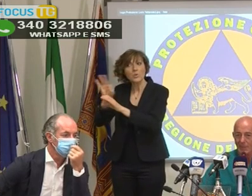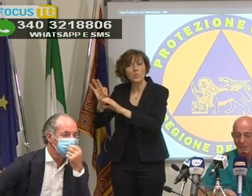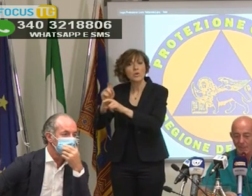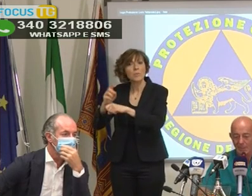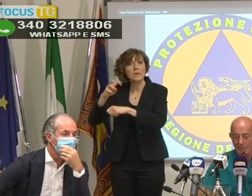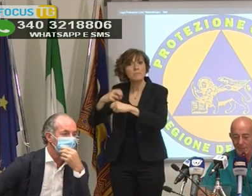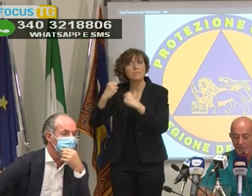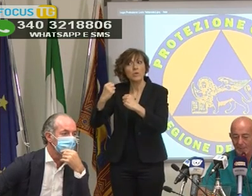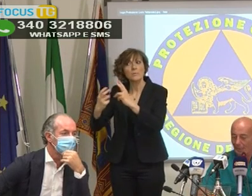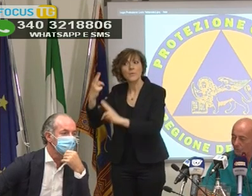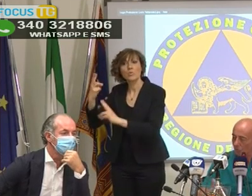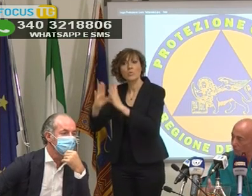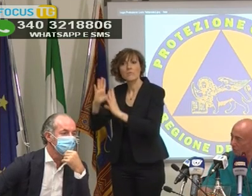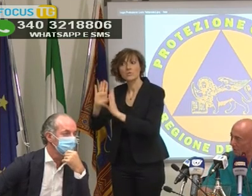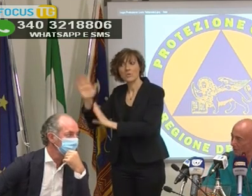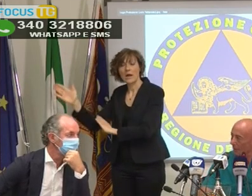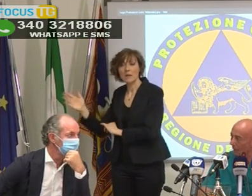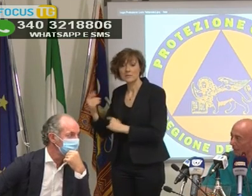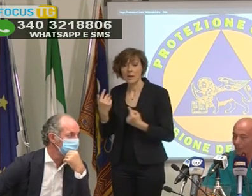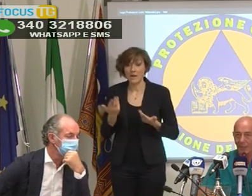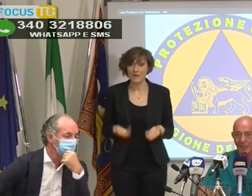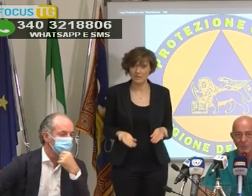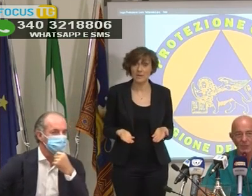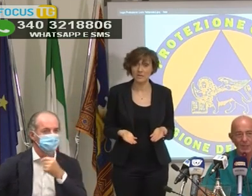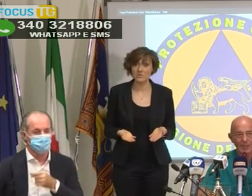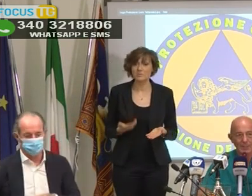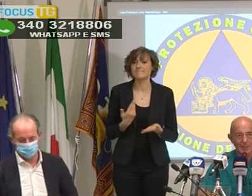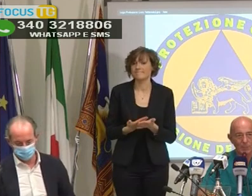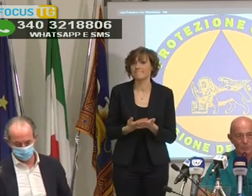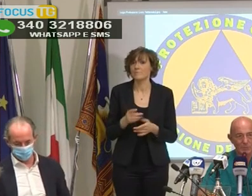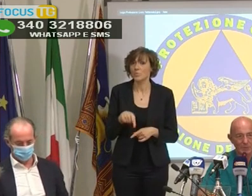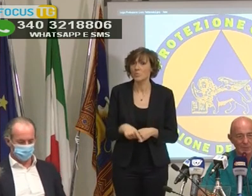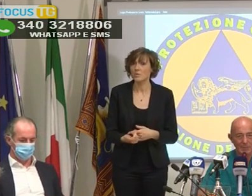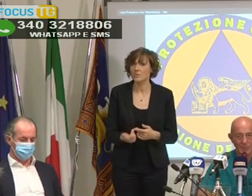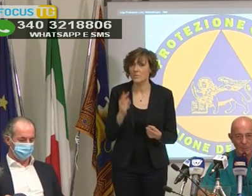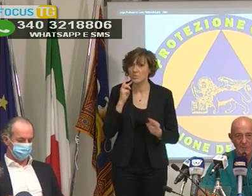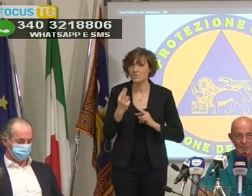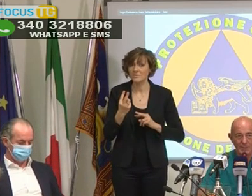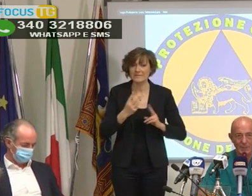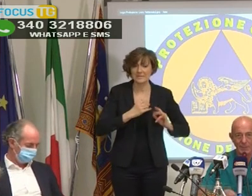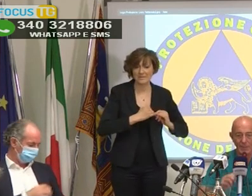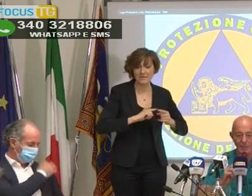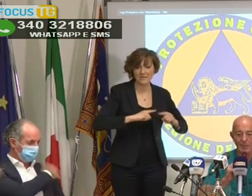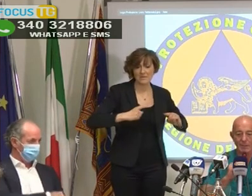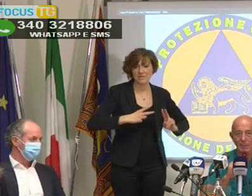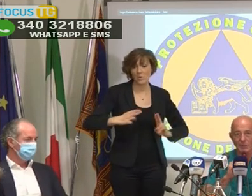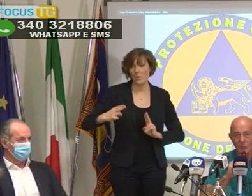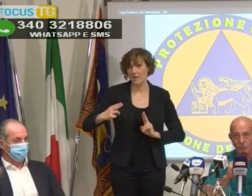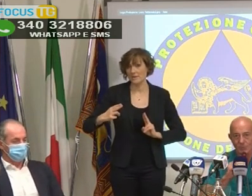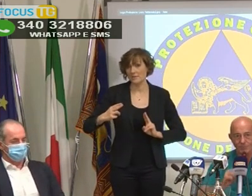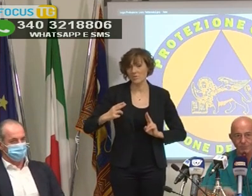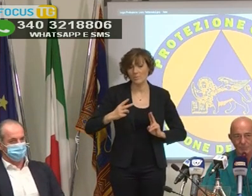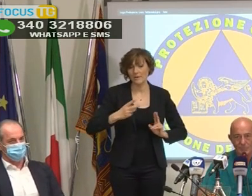altri, e adesso si inizia a dimostrare anche dal punto di vista della sequenza